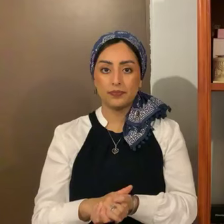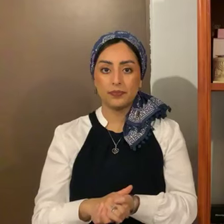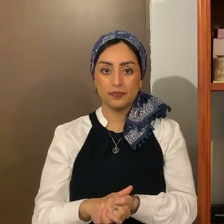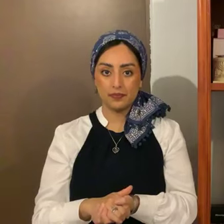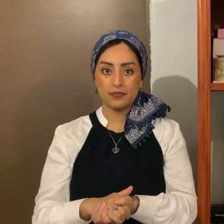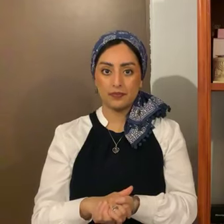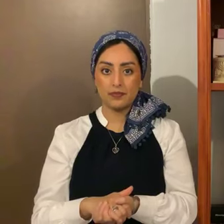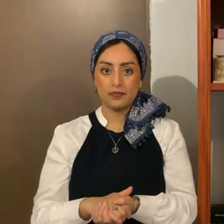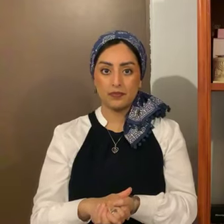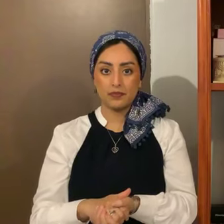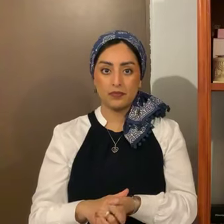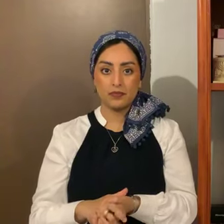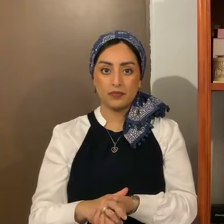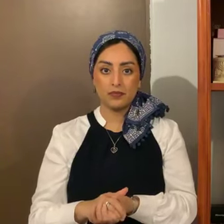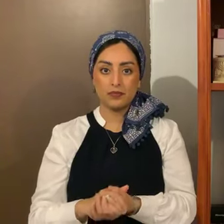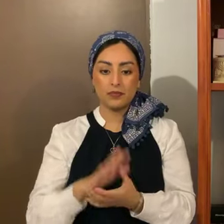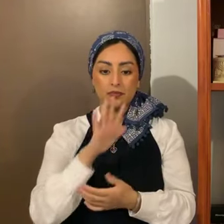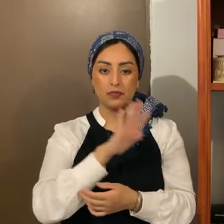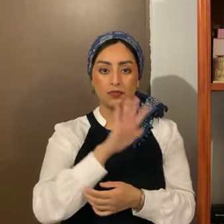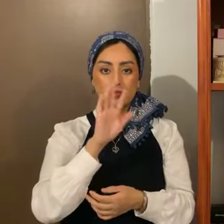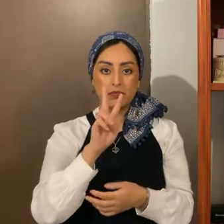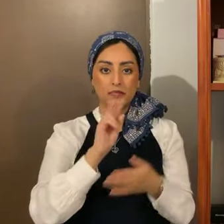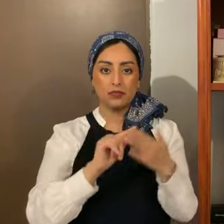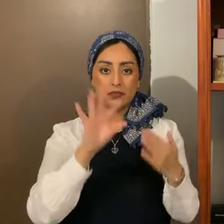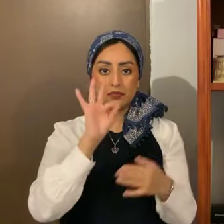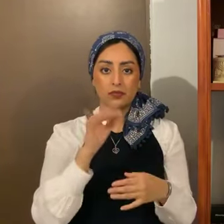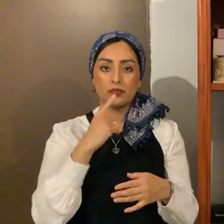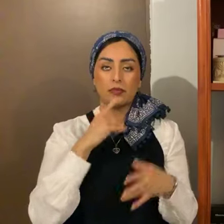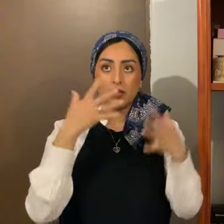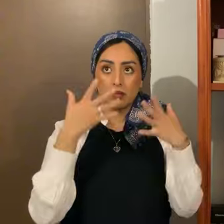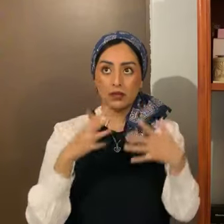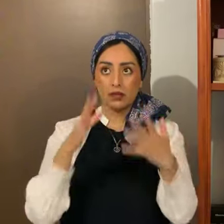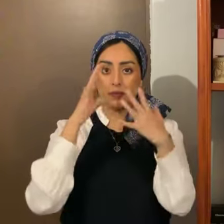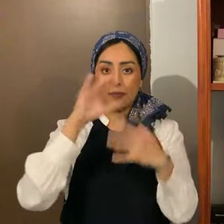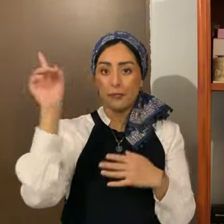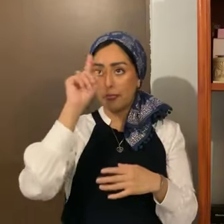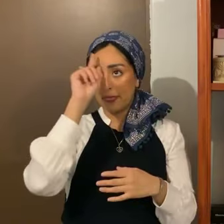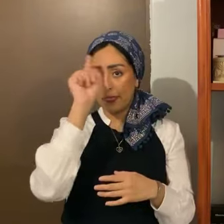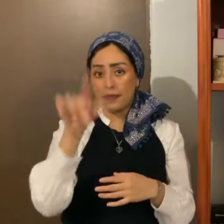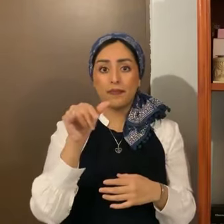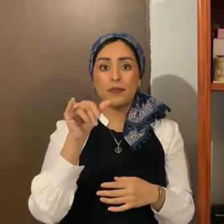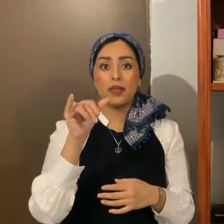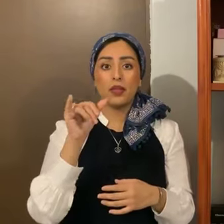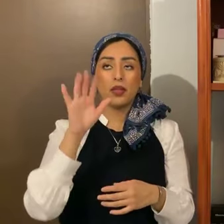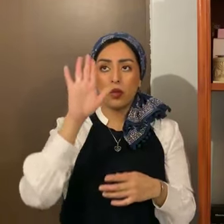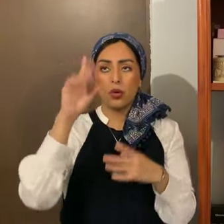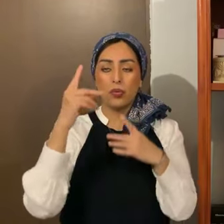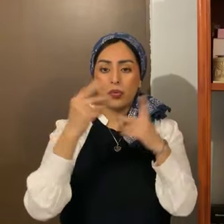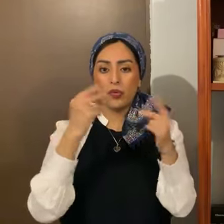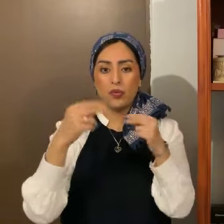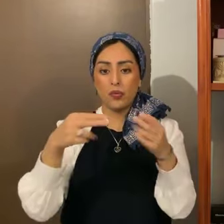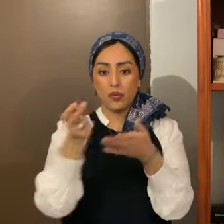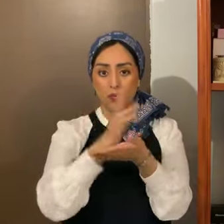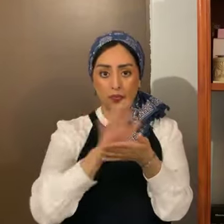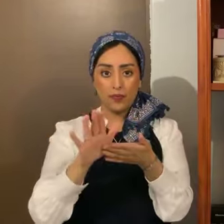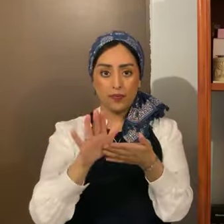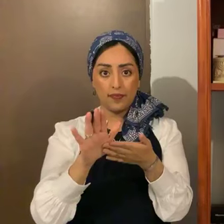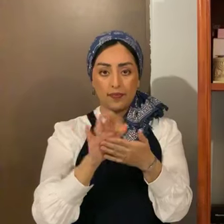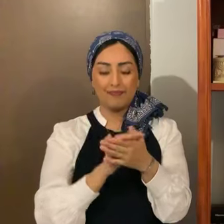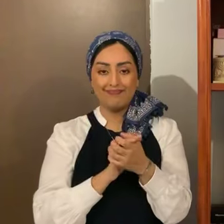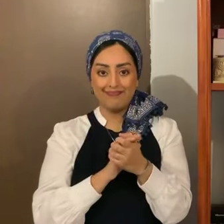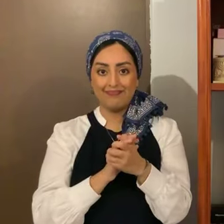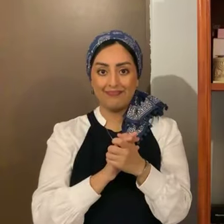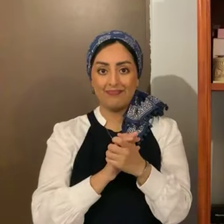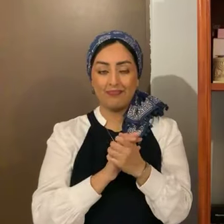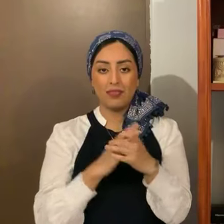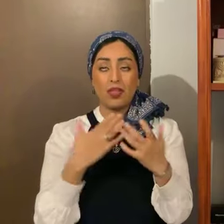¿Ya lo tienen? 52:9. Te exaltaré para siempre porque lo has hecho así. ¿De acuerdo?